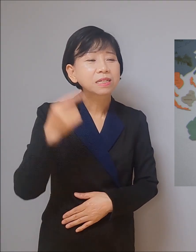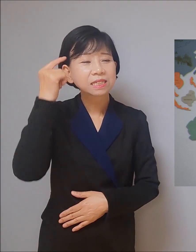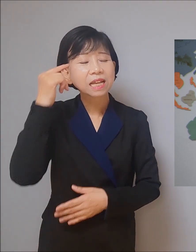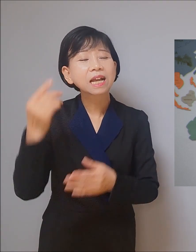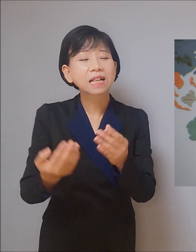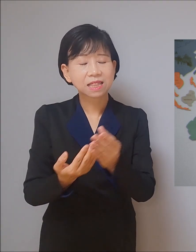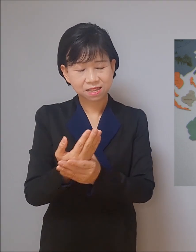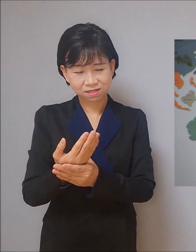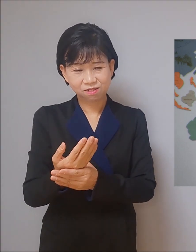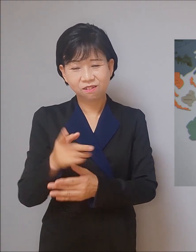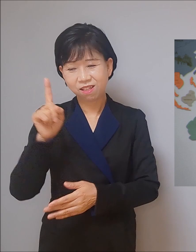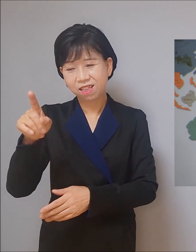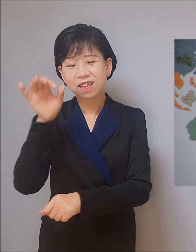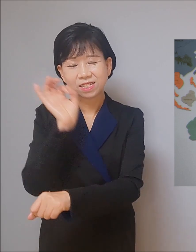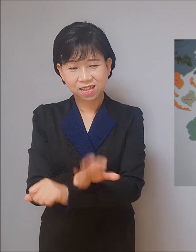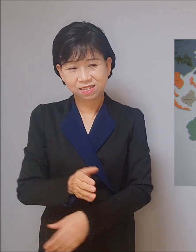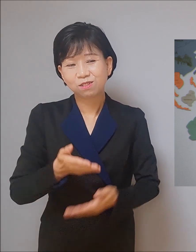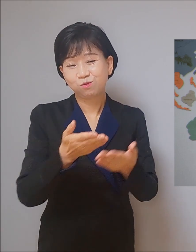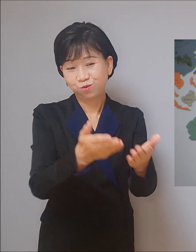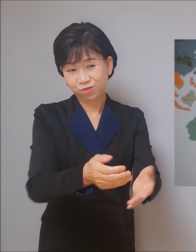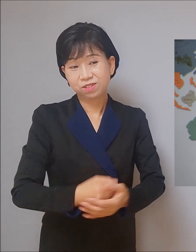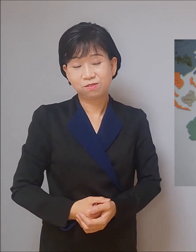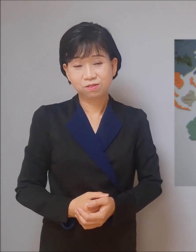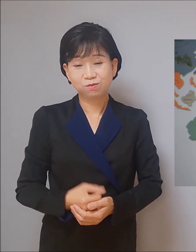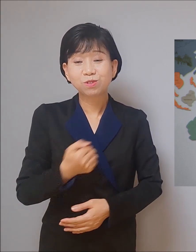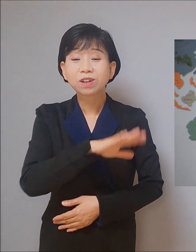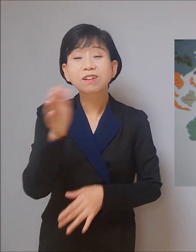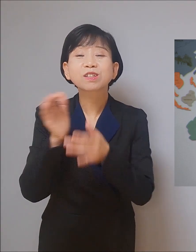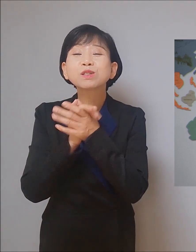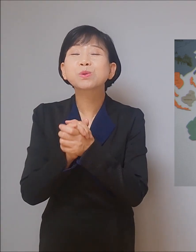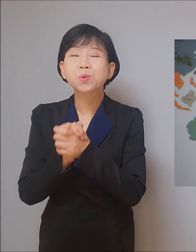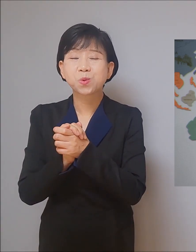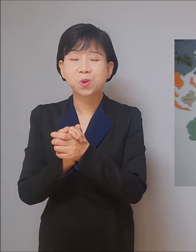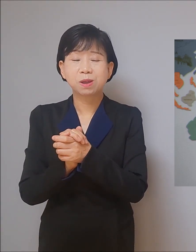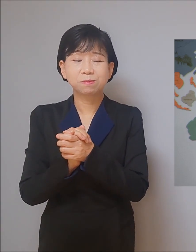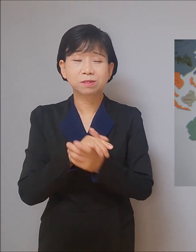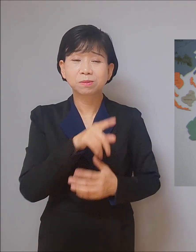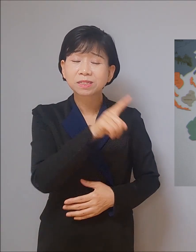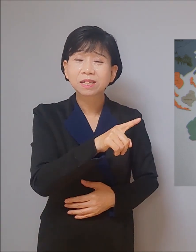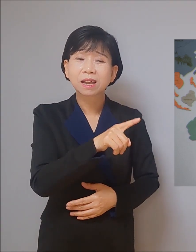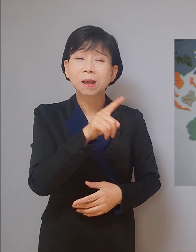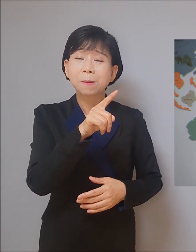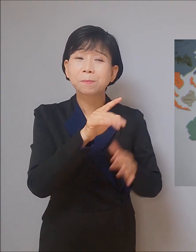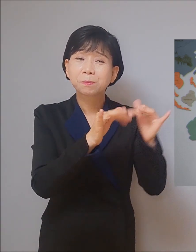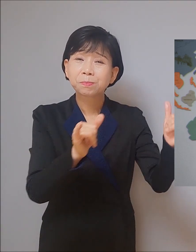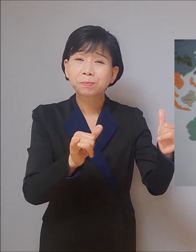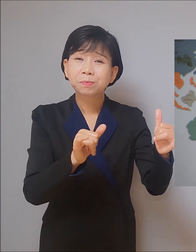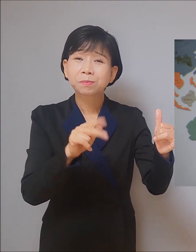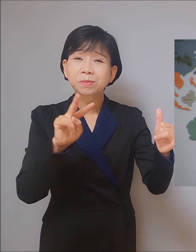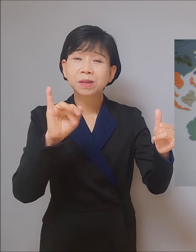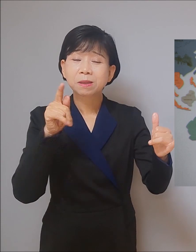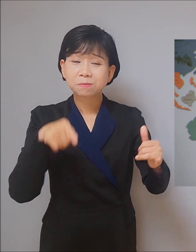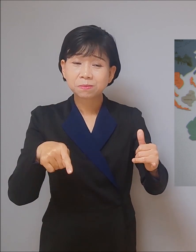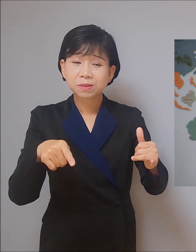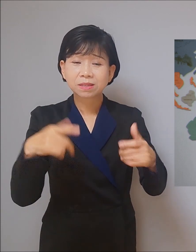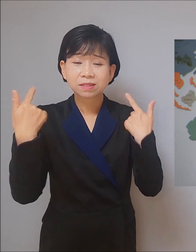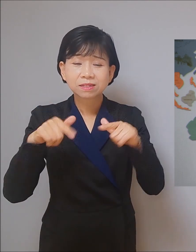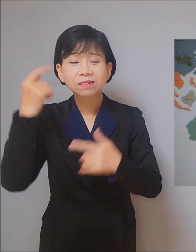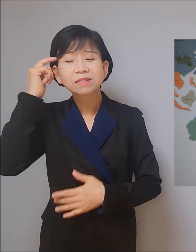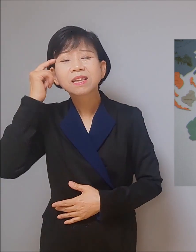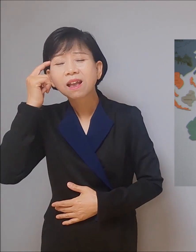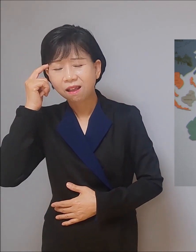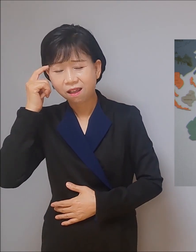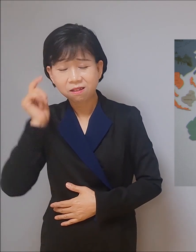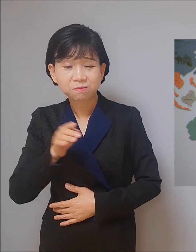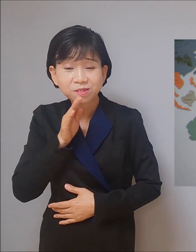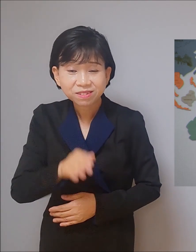그렇죠? 생각이 나서 또 기도하고 있었잖아요. 그래서 하나 사서 작은 선물이라도 드리면서 또 마음과